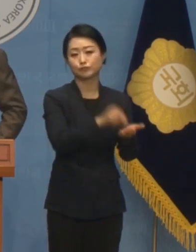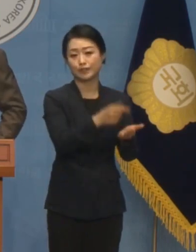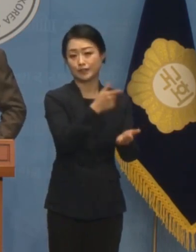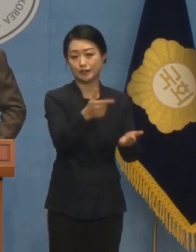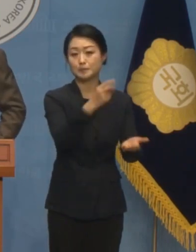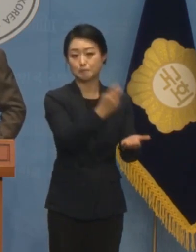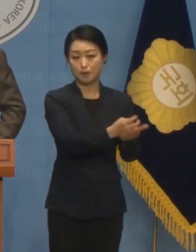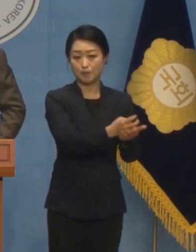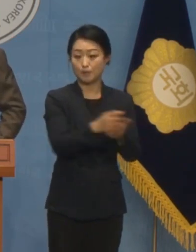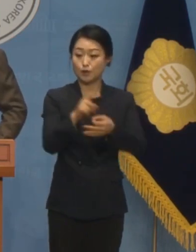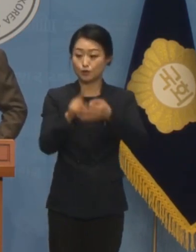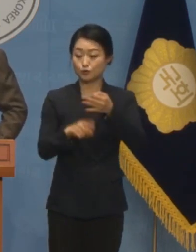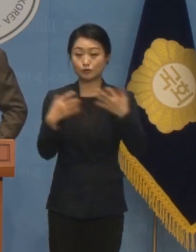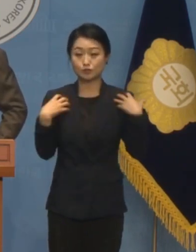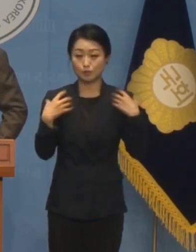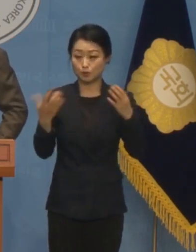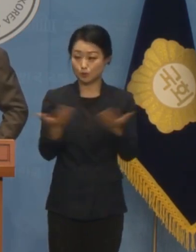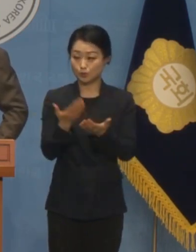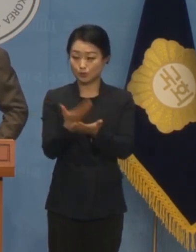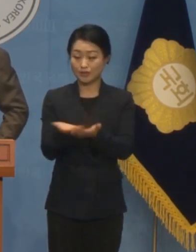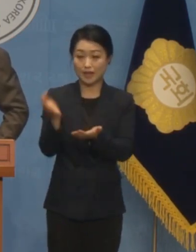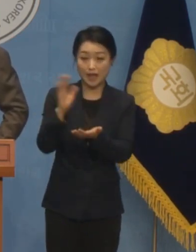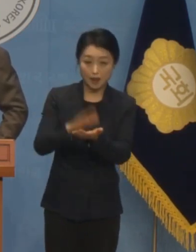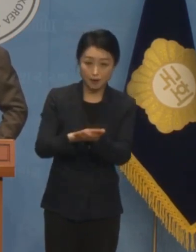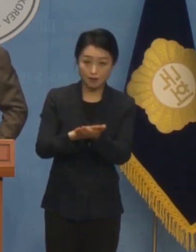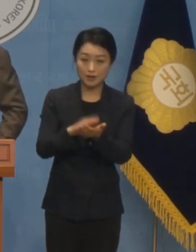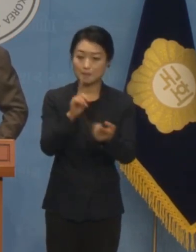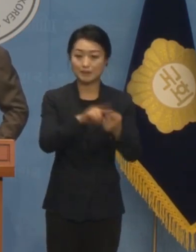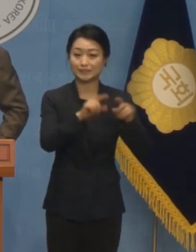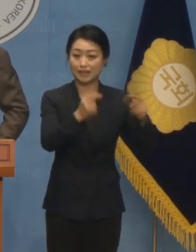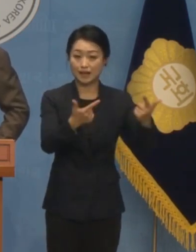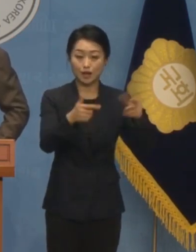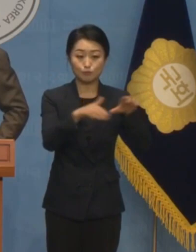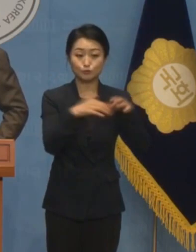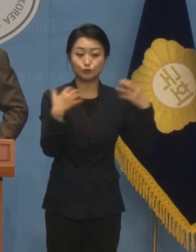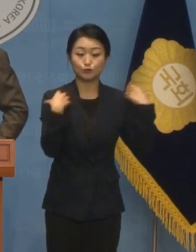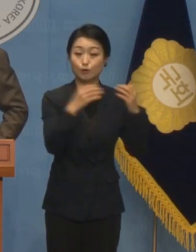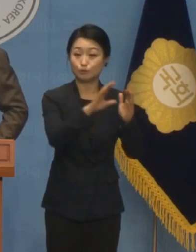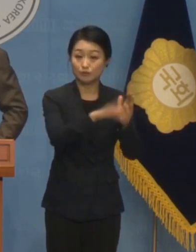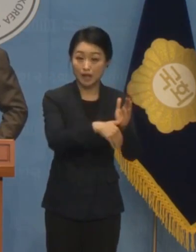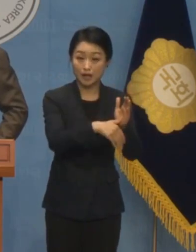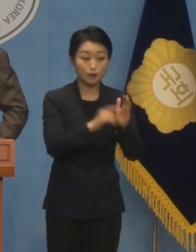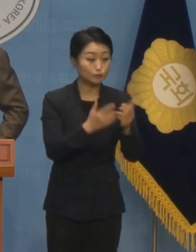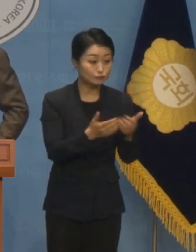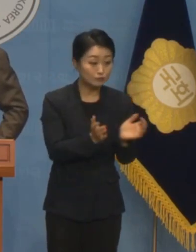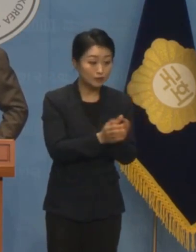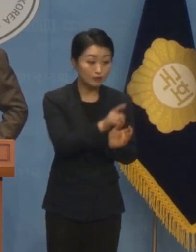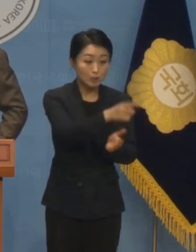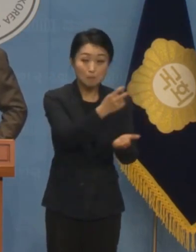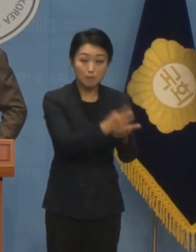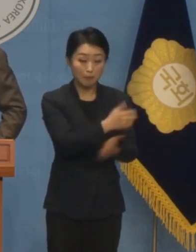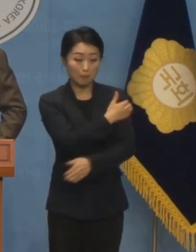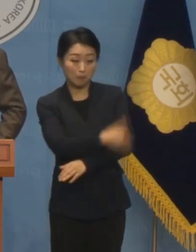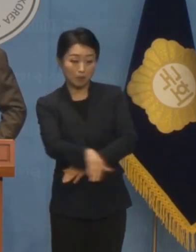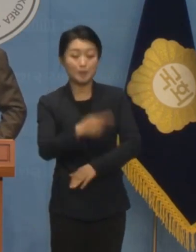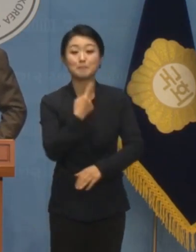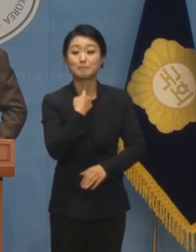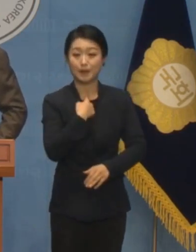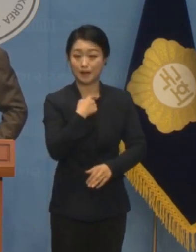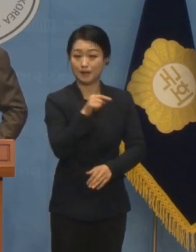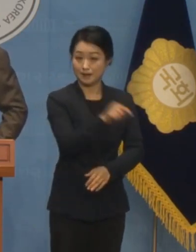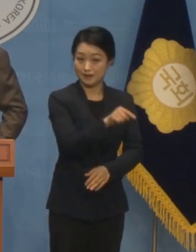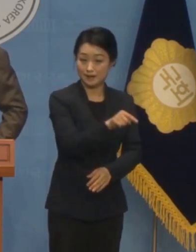윤석열 정부가 추진하는 노동개혁에 반하는 것은 물론 문재인 정부 당시에는 민주당도 외면했던